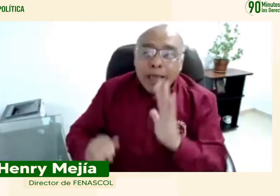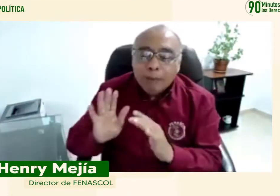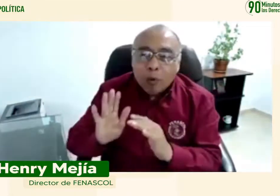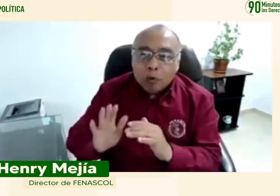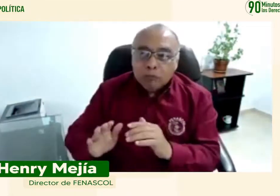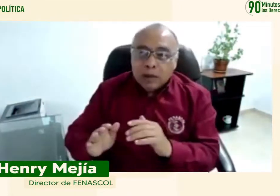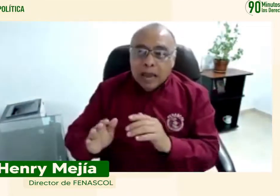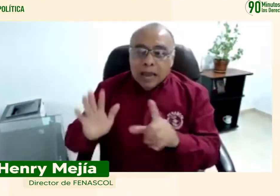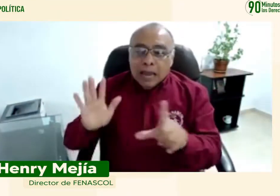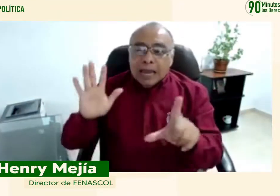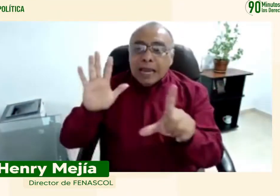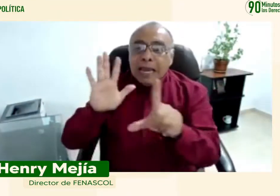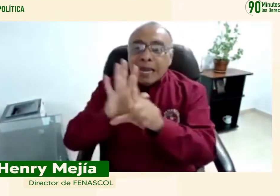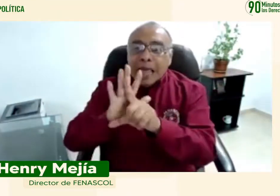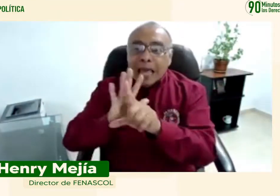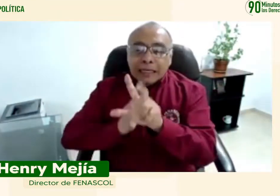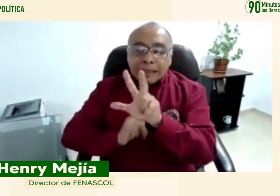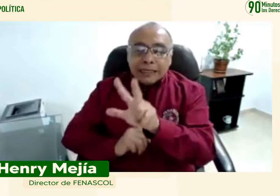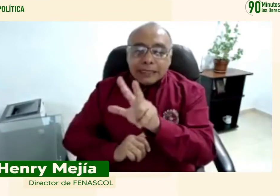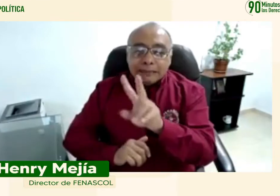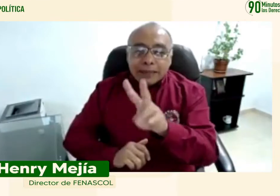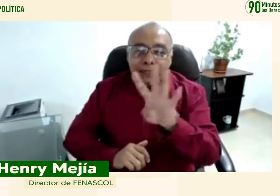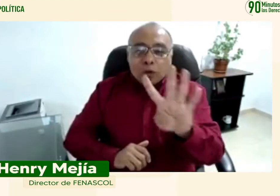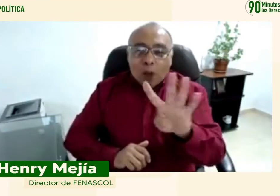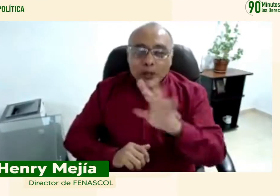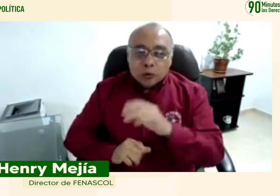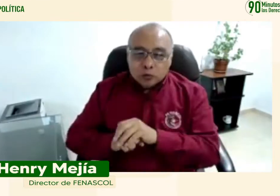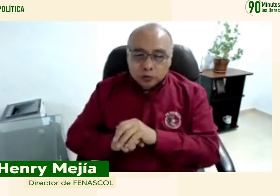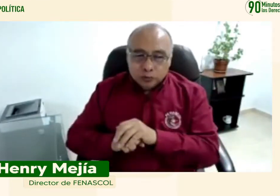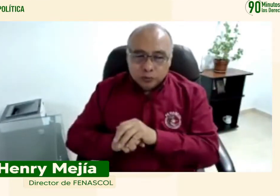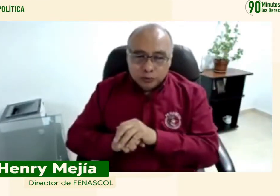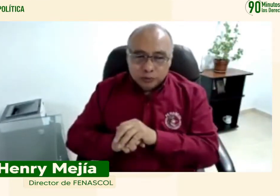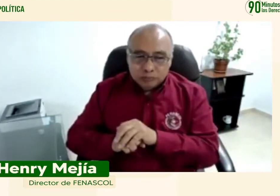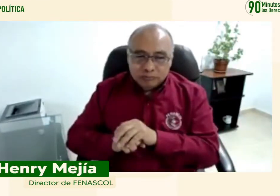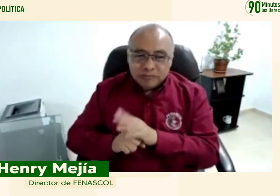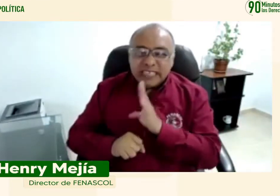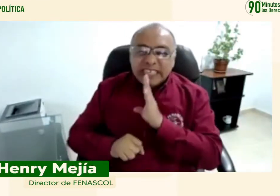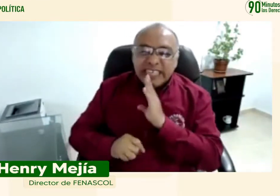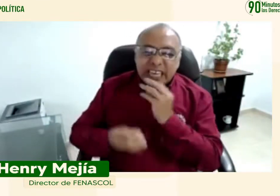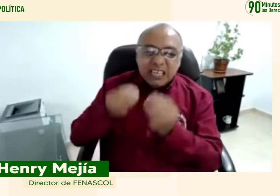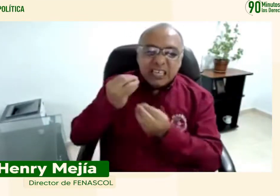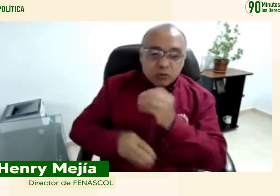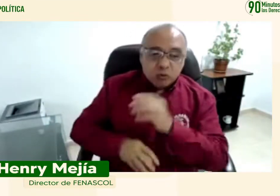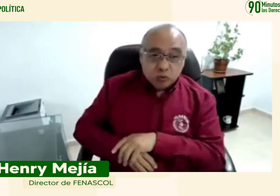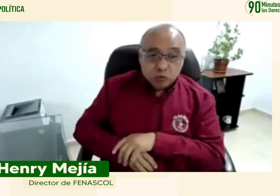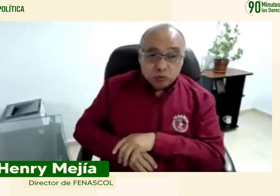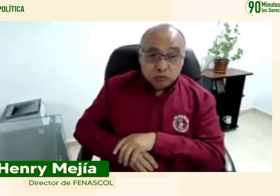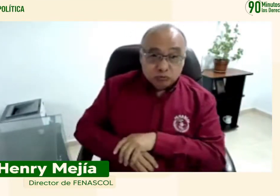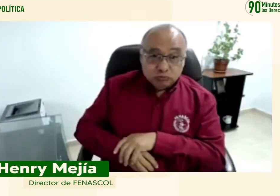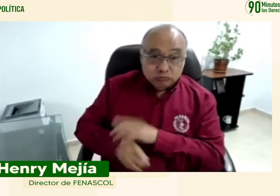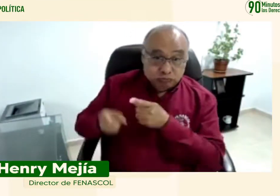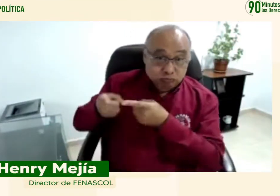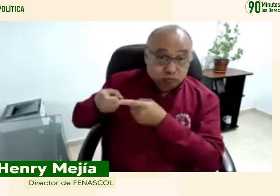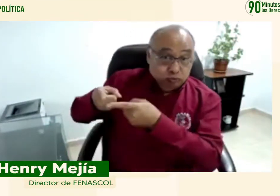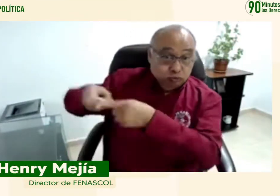se crea por sí sola es desde el senado por ejemplo la ley 324 quien la creó